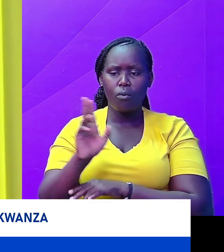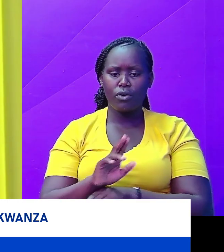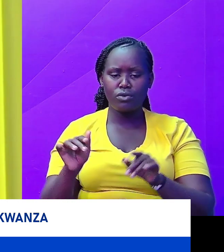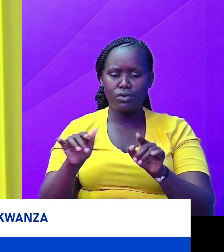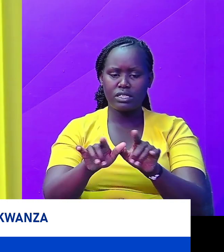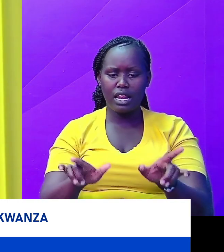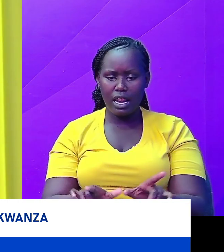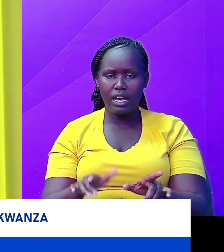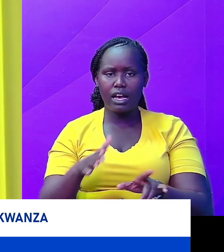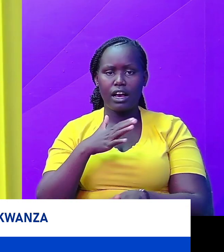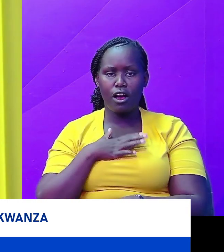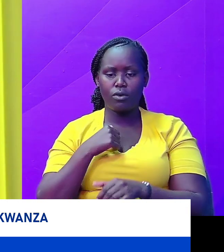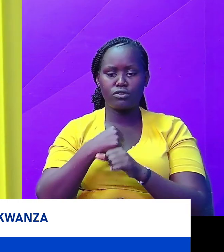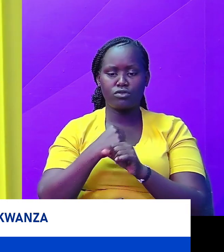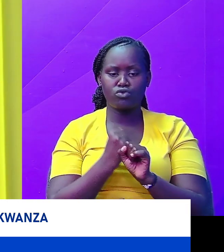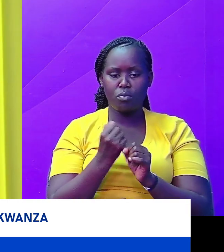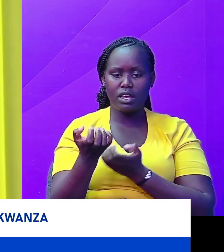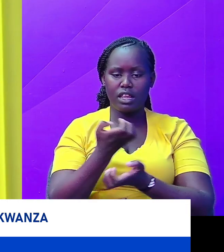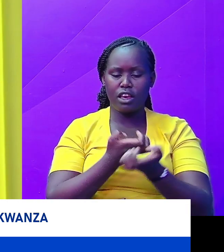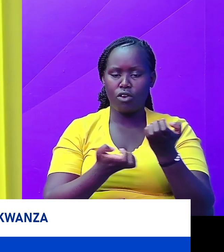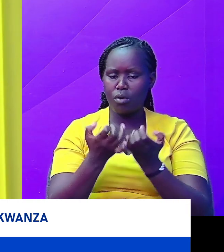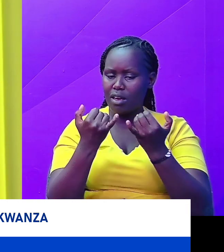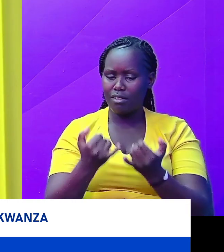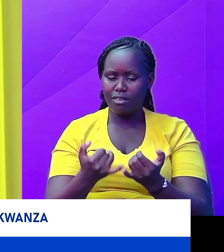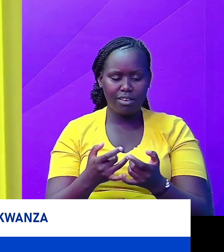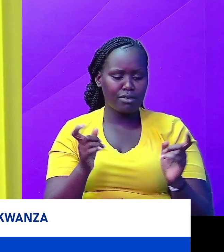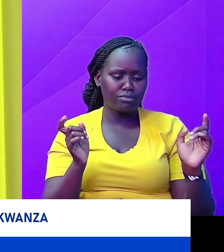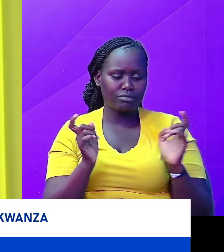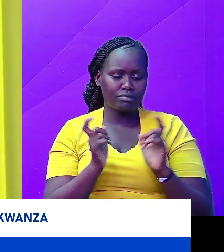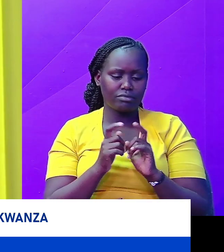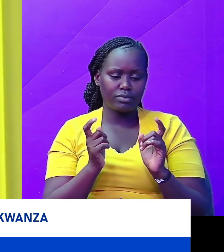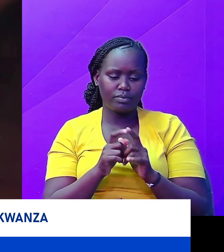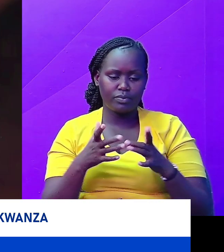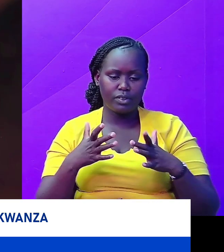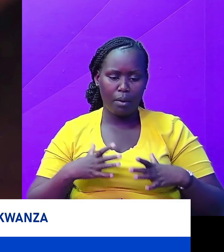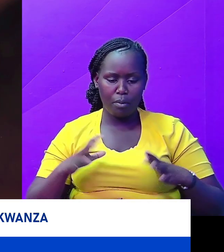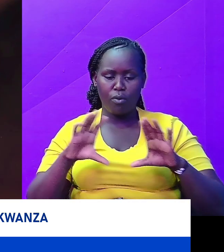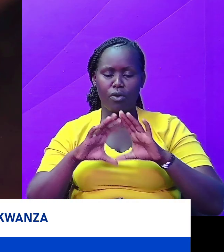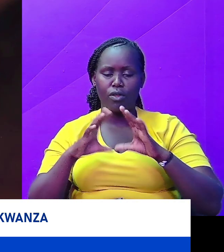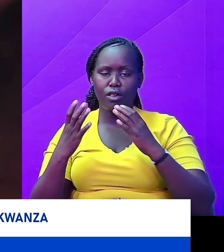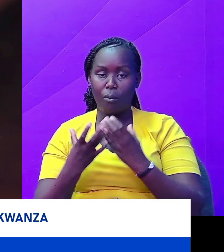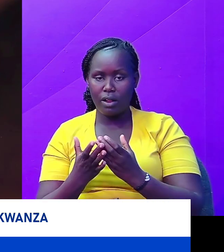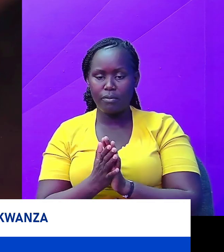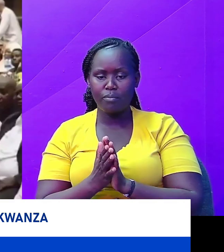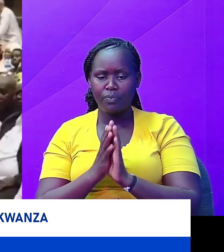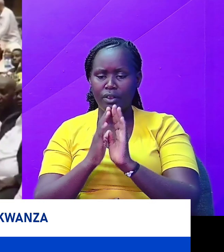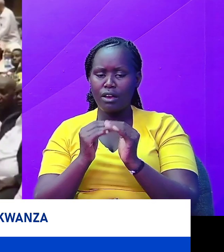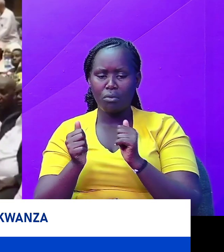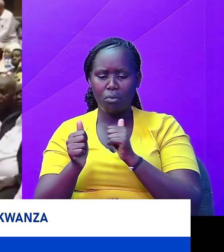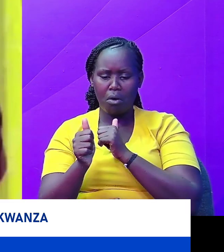yetu kujenga uchumi wetu. Hili sasa ndilo linaloumiza watu huko ulimwenguni. Hawakuzuiliwa na